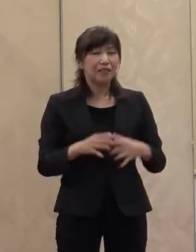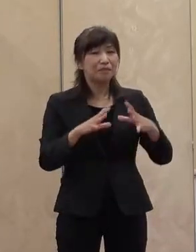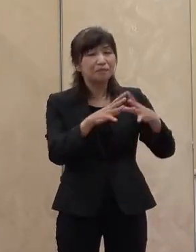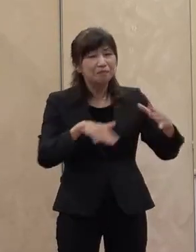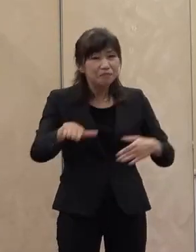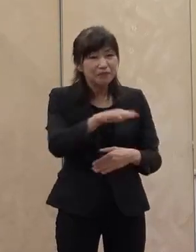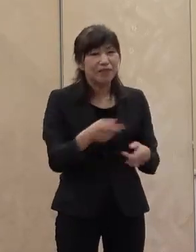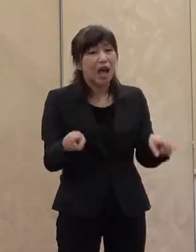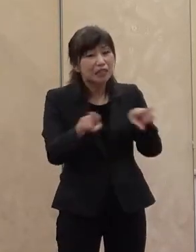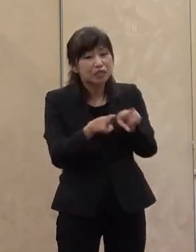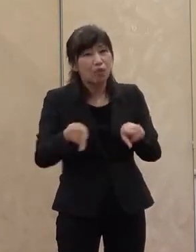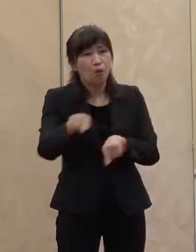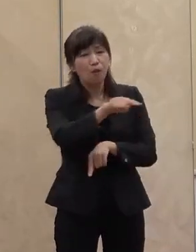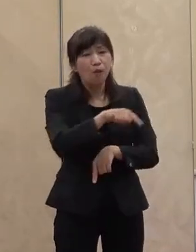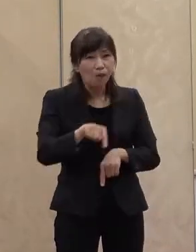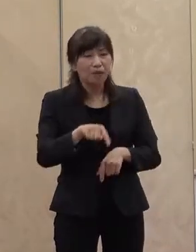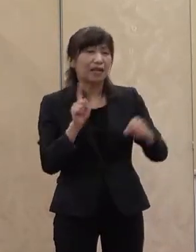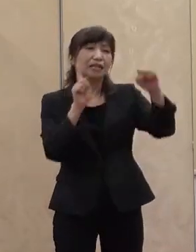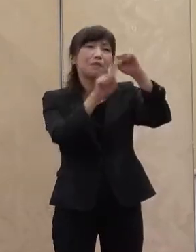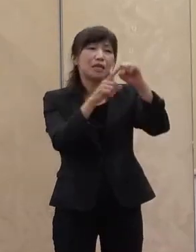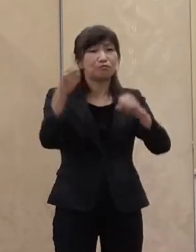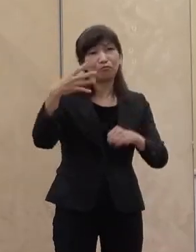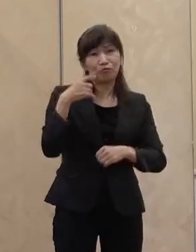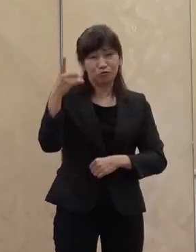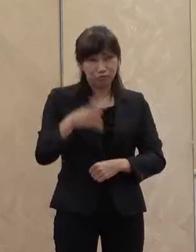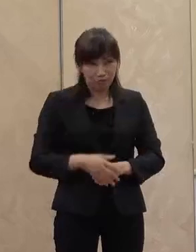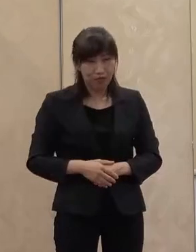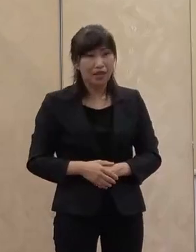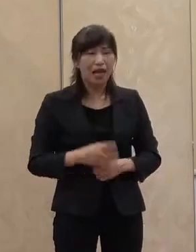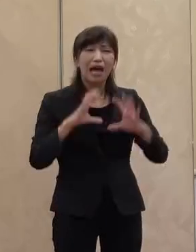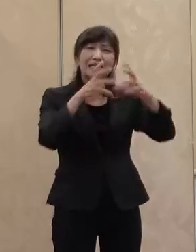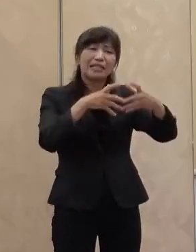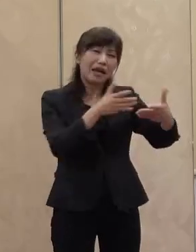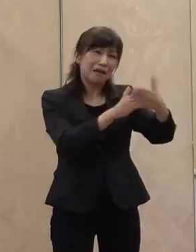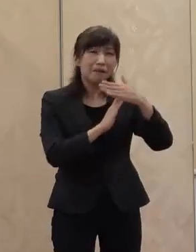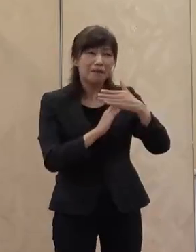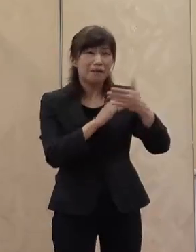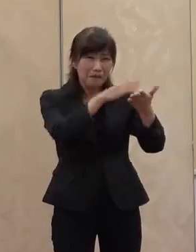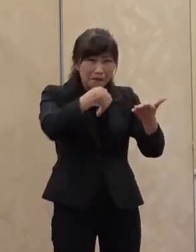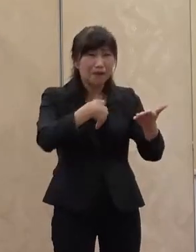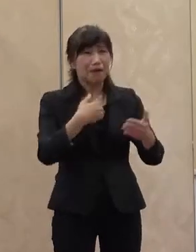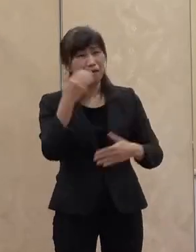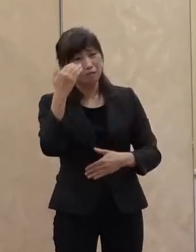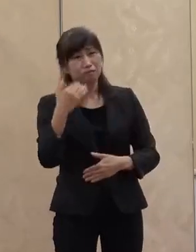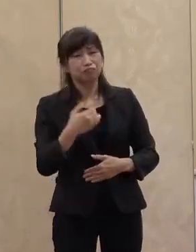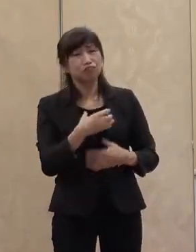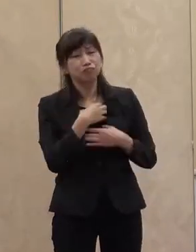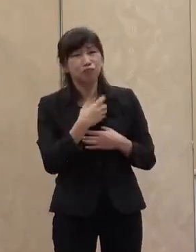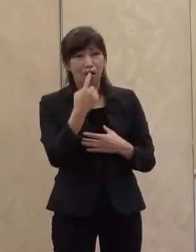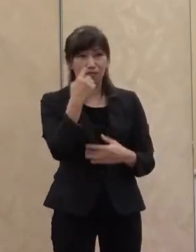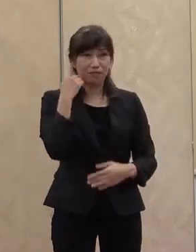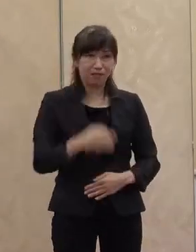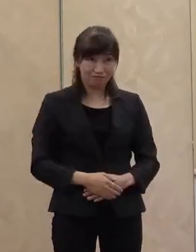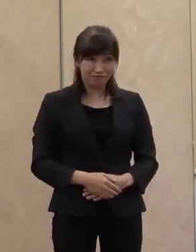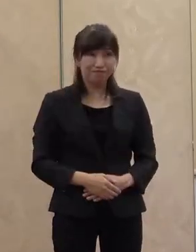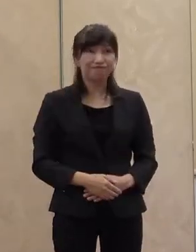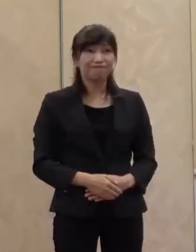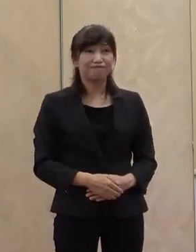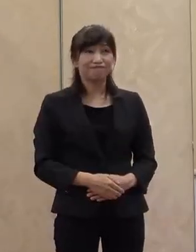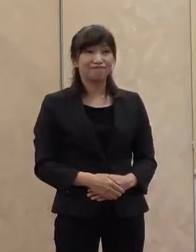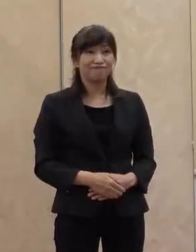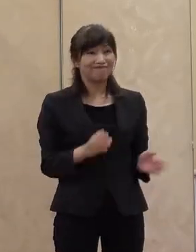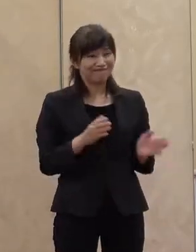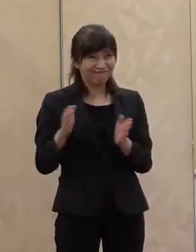相手にしてくれないと僕は思ってます。 ありがとうございました。 次のご質問お願いします。